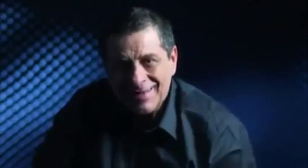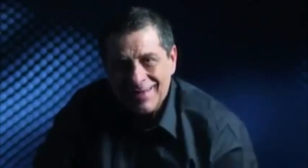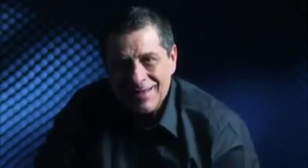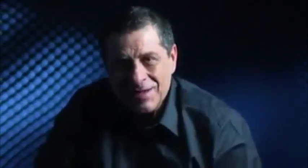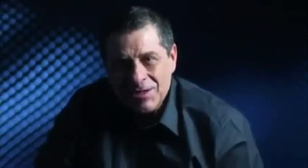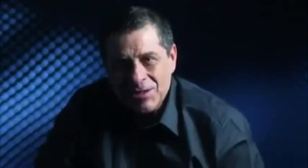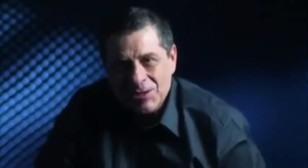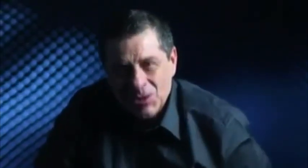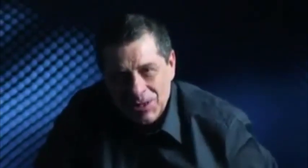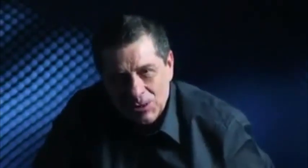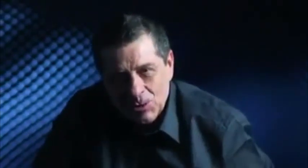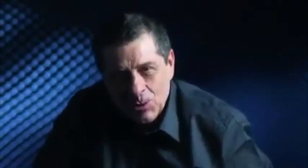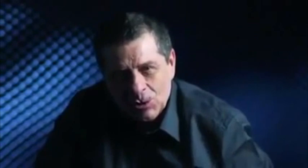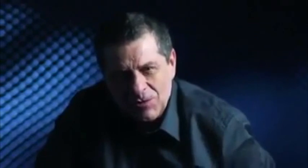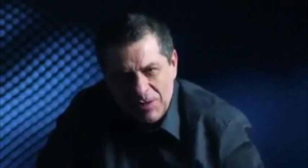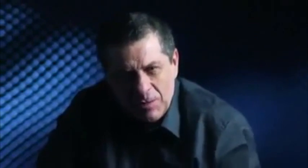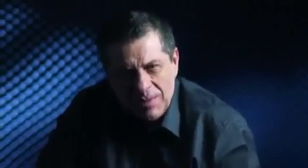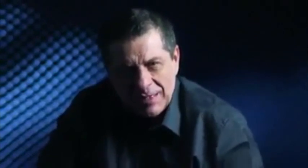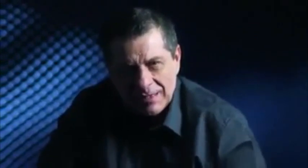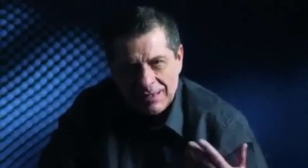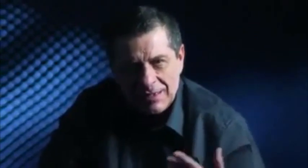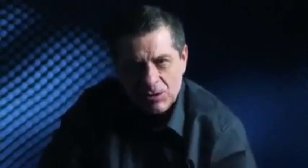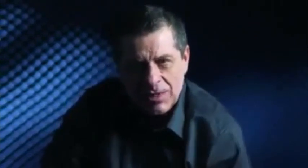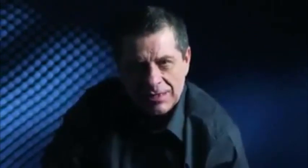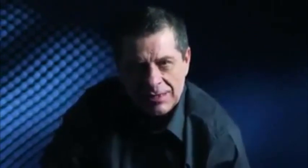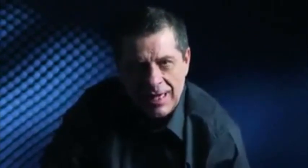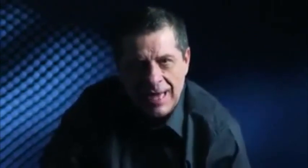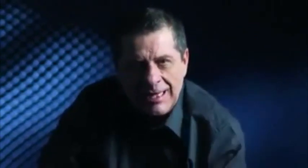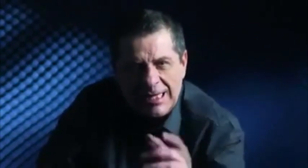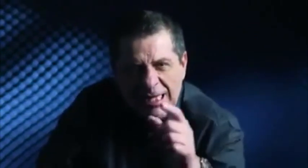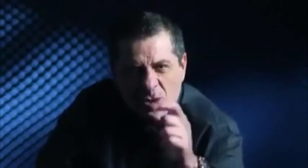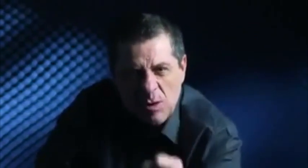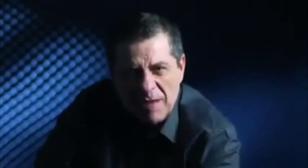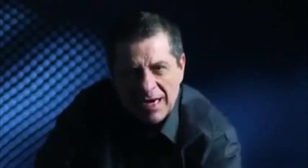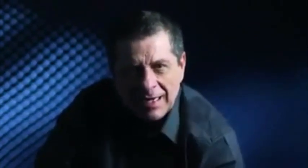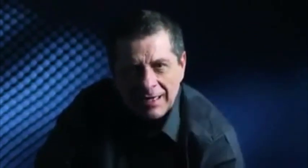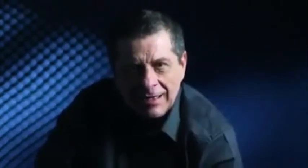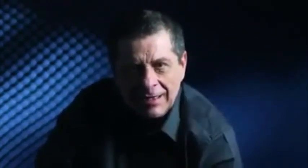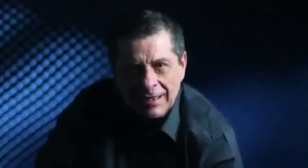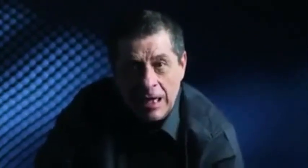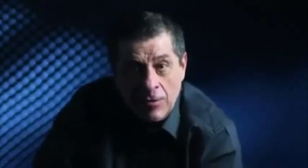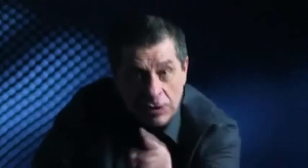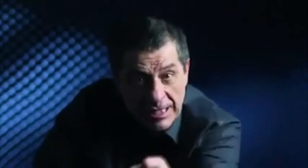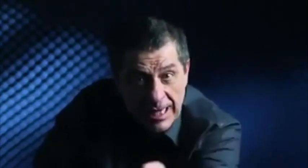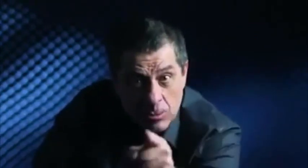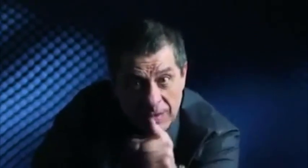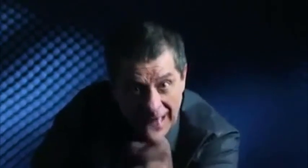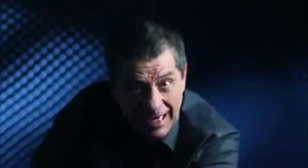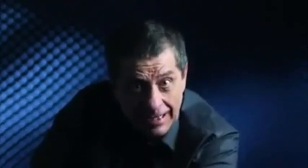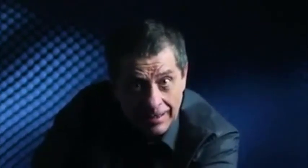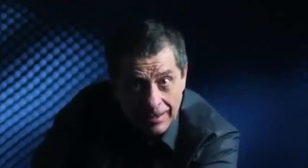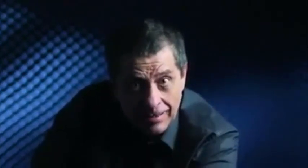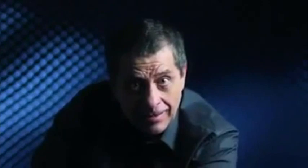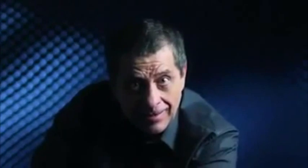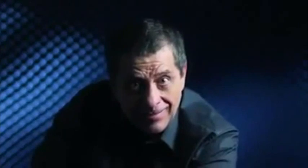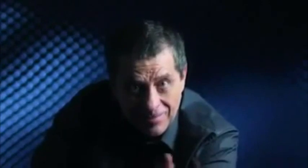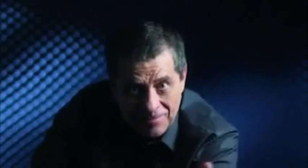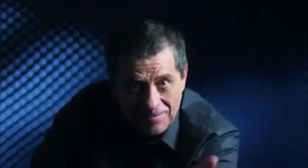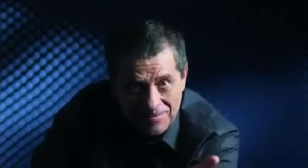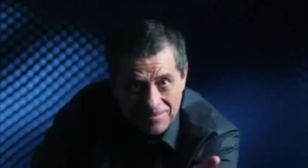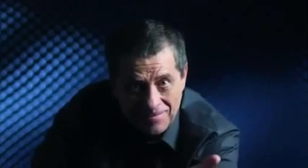frente. Sorriso no rosto e firmeza nas decisões. Deixem sua marca. Você quer um milagre?